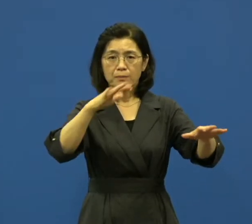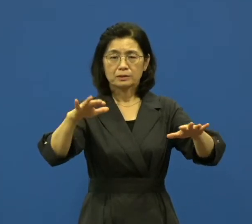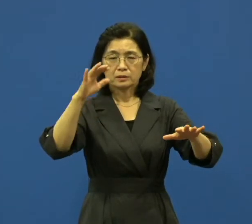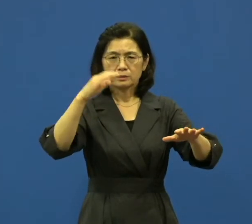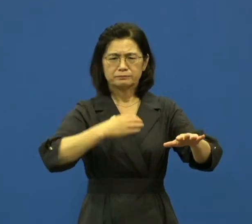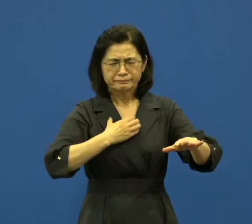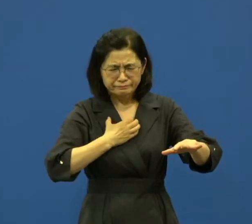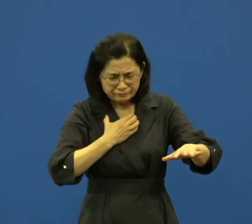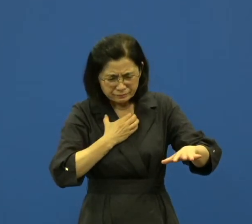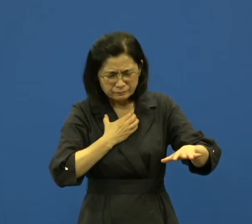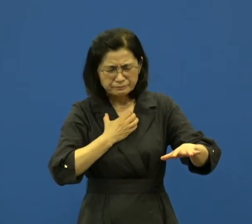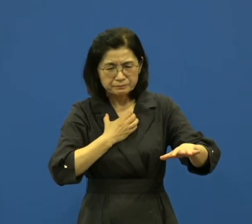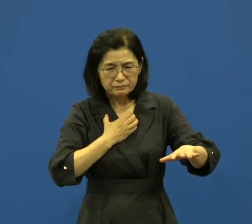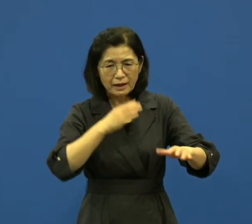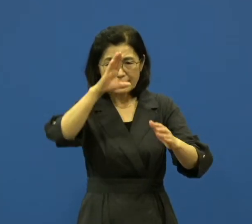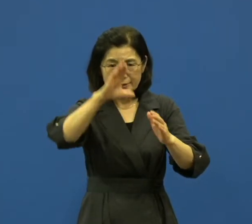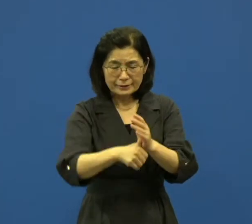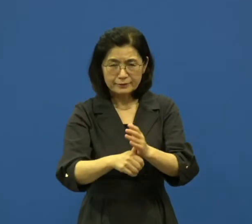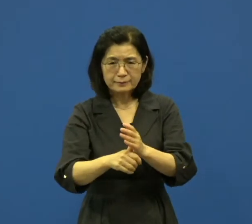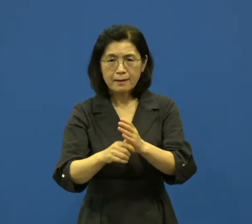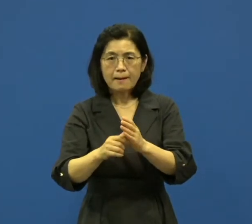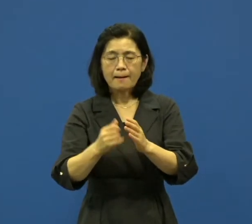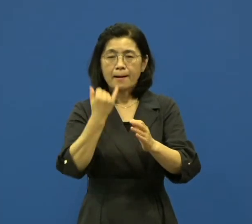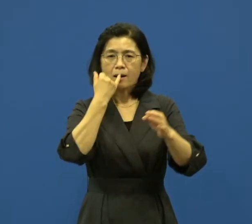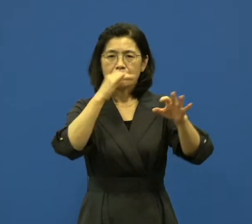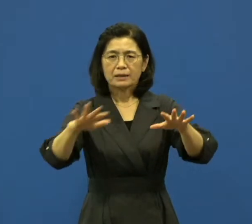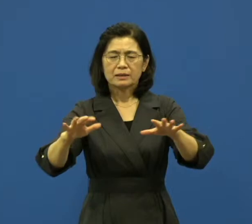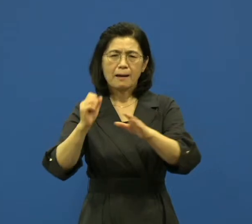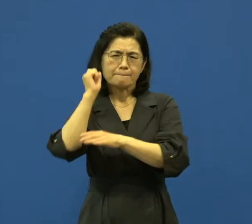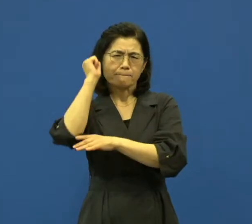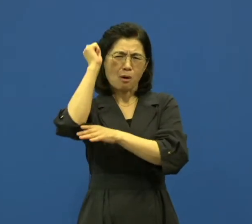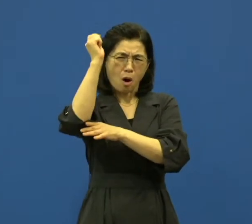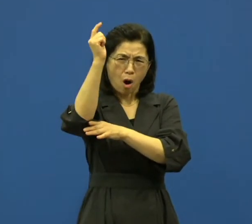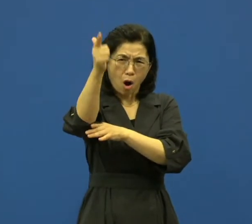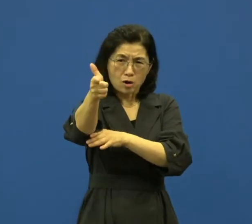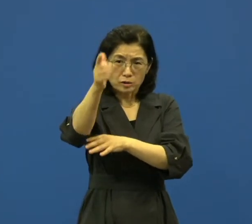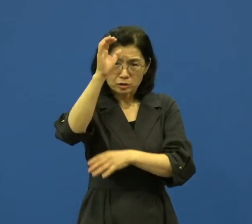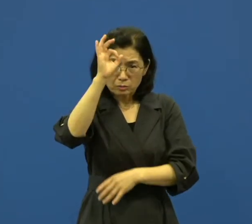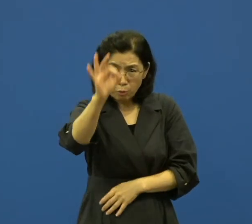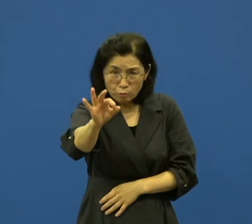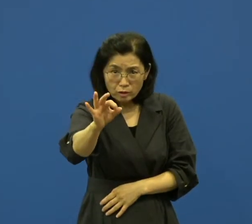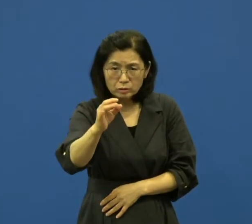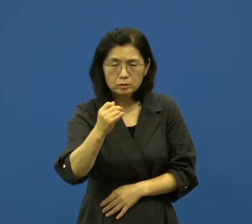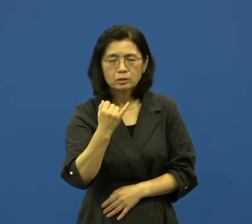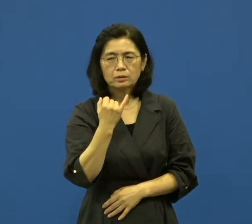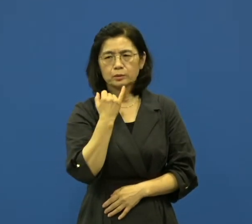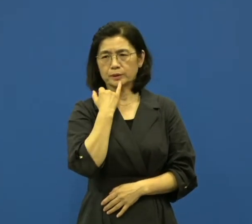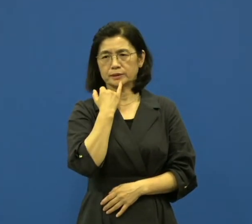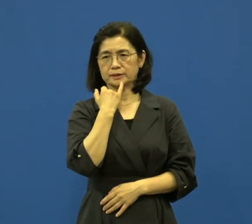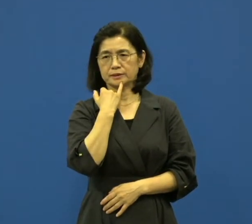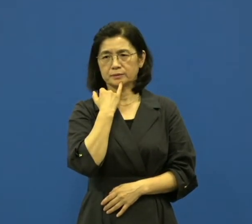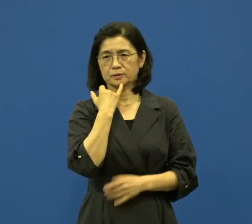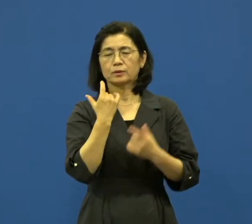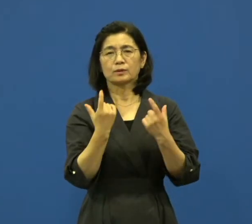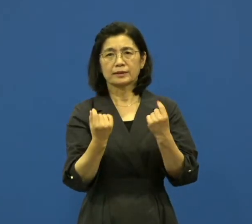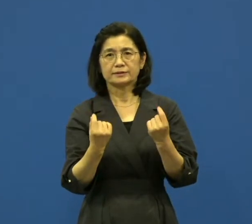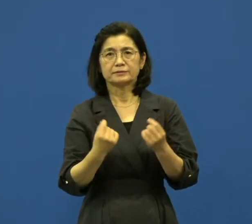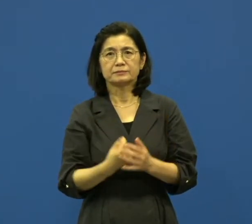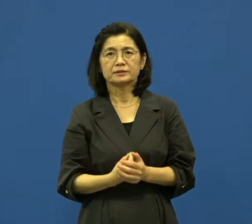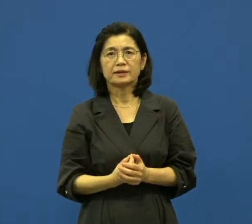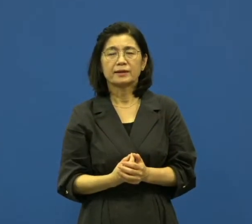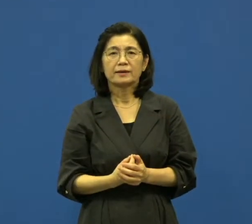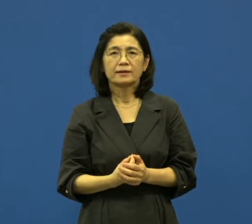돼요. 믿음은 멀리 보게 하는 것입니다. 지금 일어난 것만 전부로 보면 안 돼요. 미래가 보이지 않는 사람은